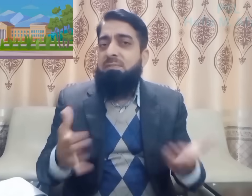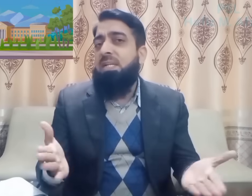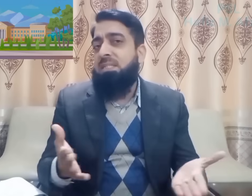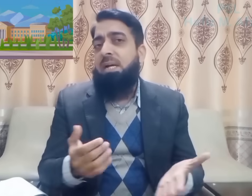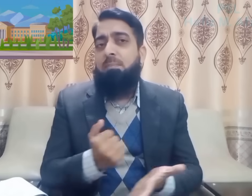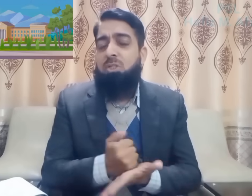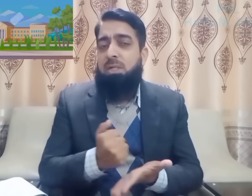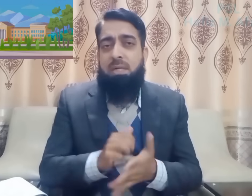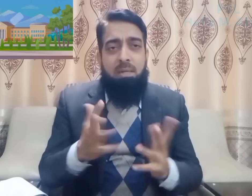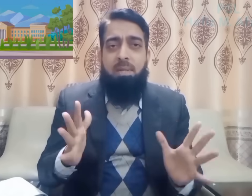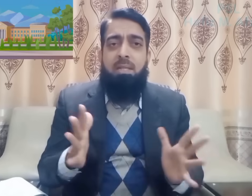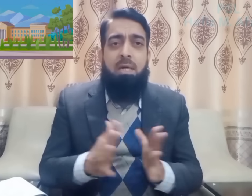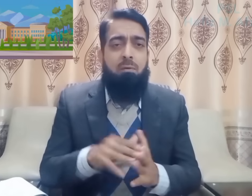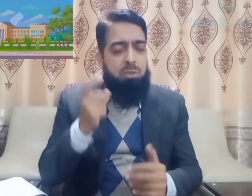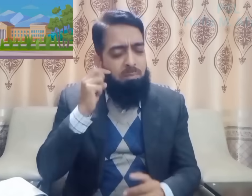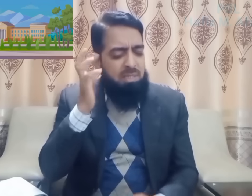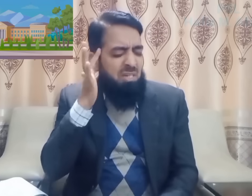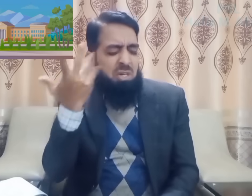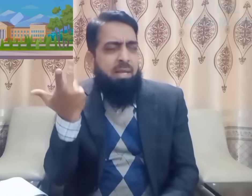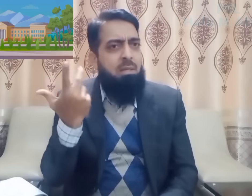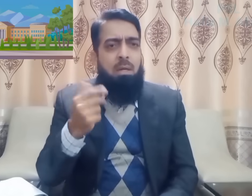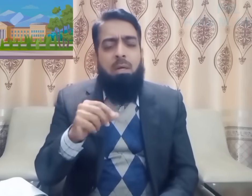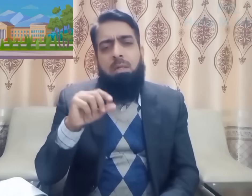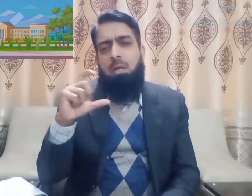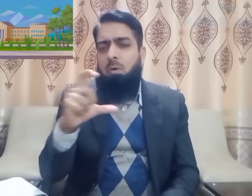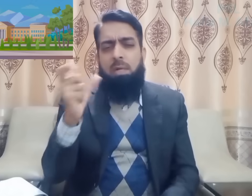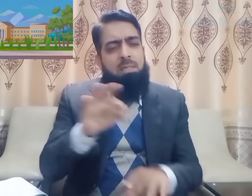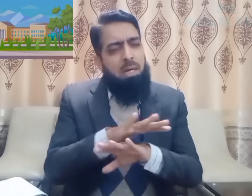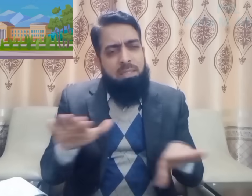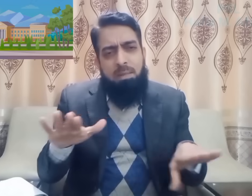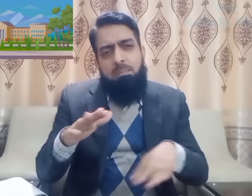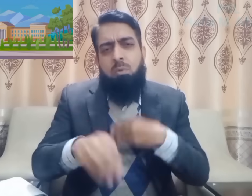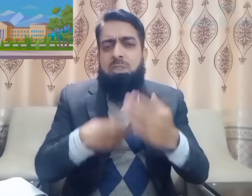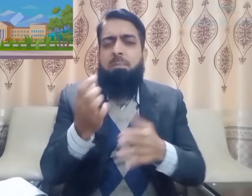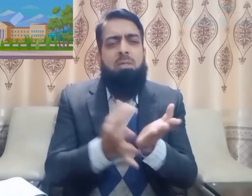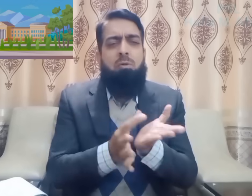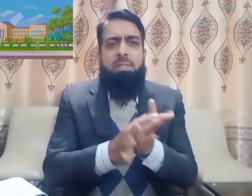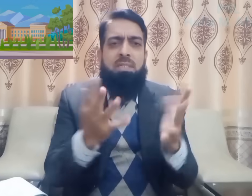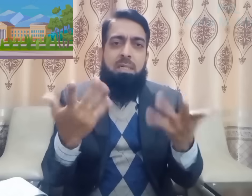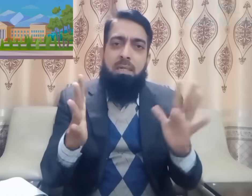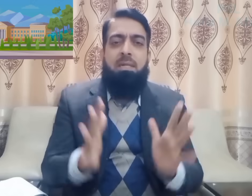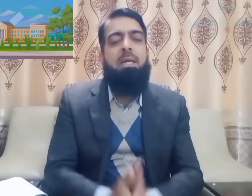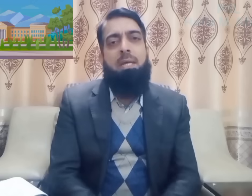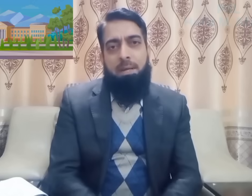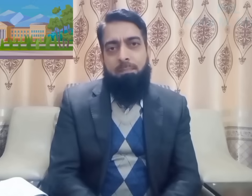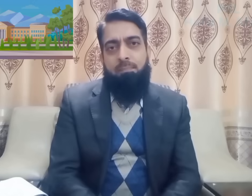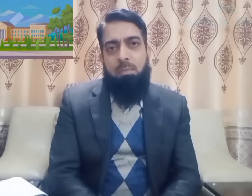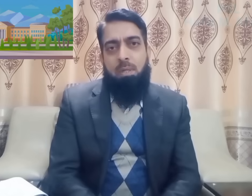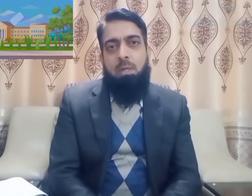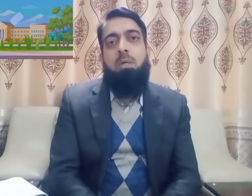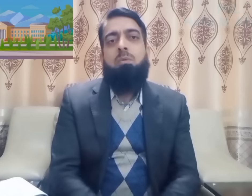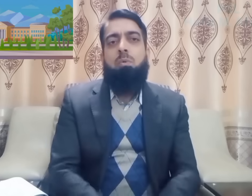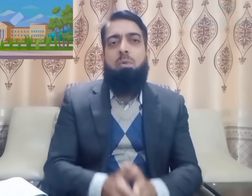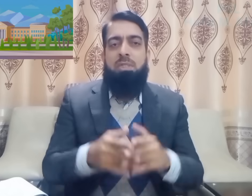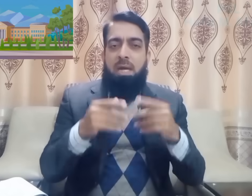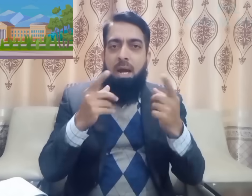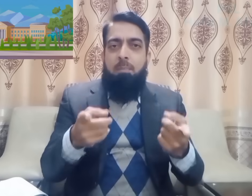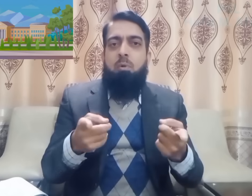इस वजह से एडमिशन नहीं मिलता कि वो समझते हैं शायद कि कॉलेज खत्म उसके बाद यूनिवर्सिटी नहीं है। तो ये आप